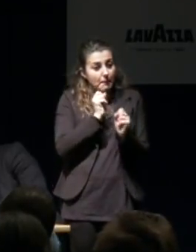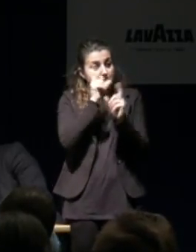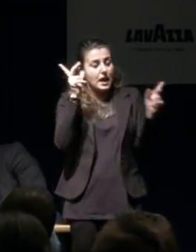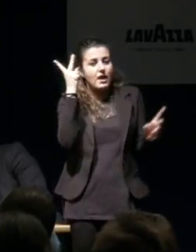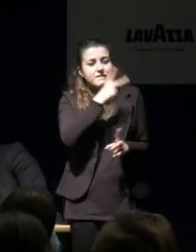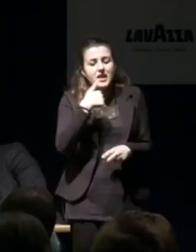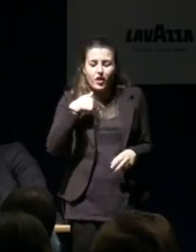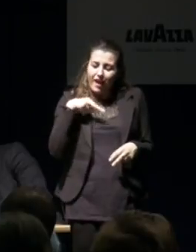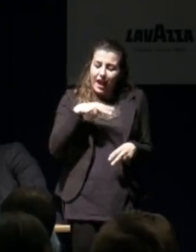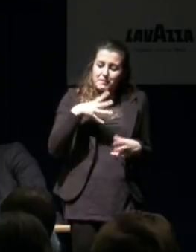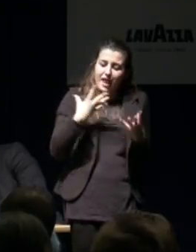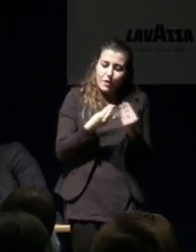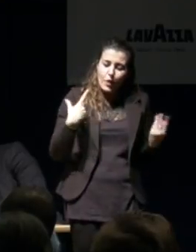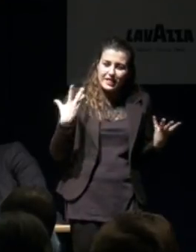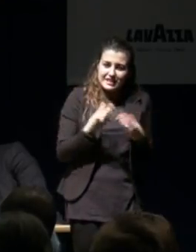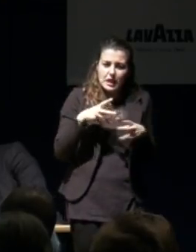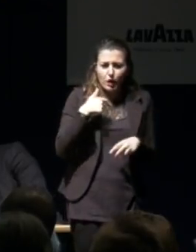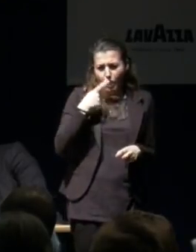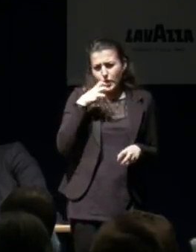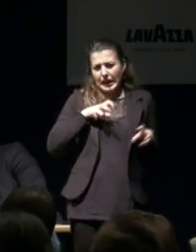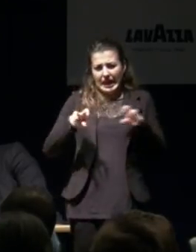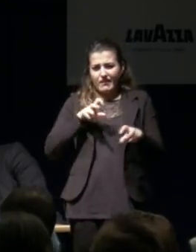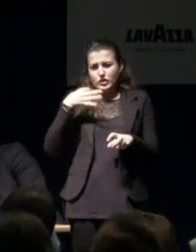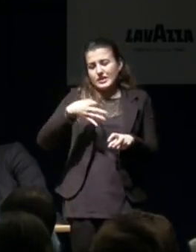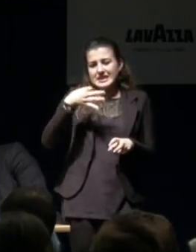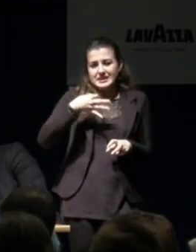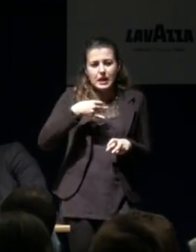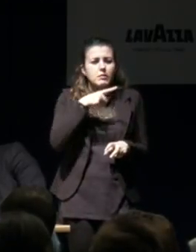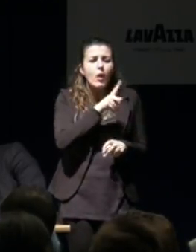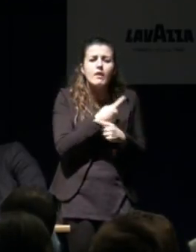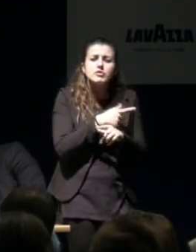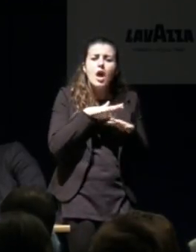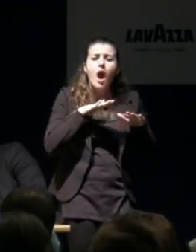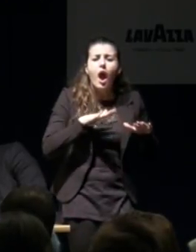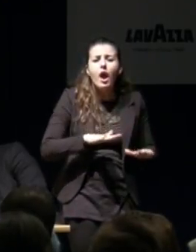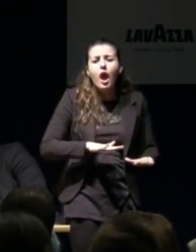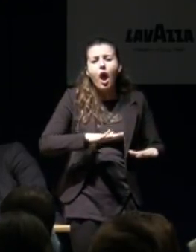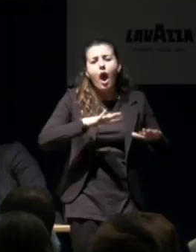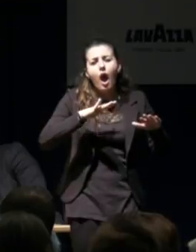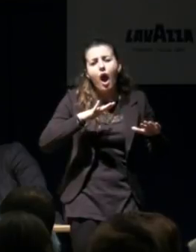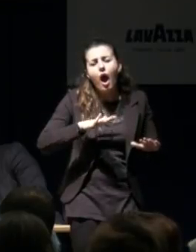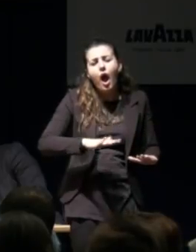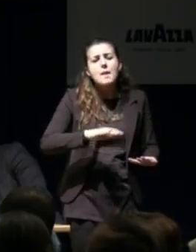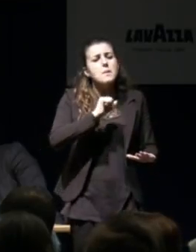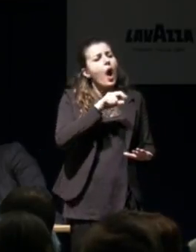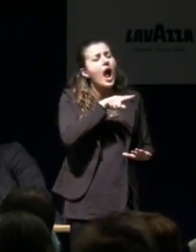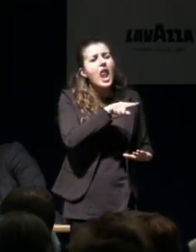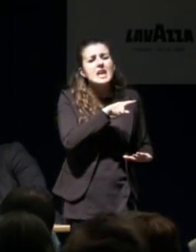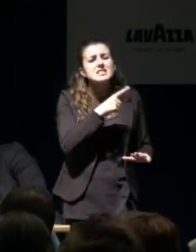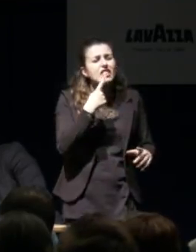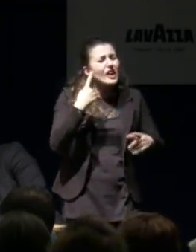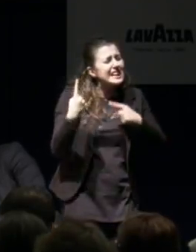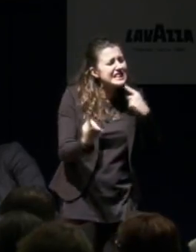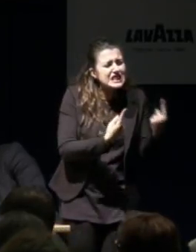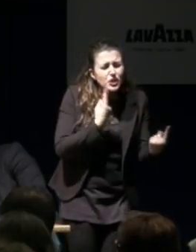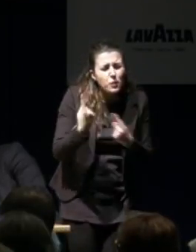ammirava moltissimo e lui io sono un po isterico spesso era la sua calma come alessandro riusciva di fronte a